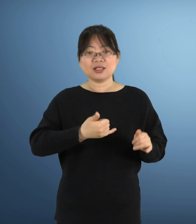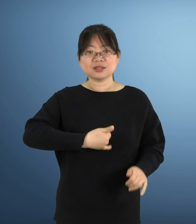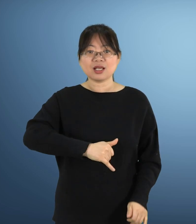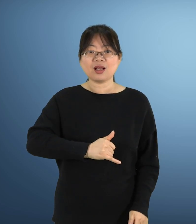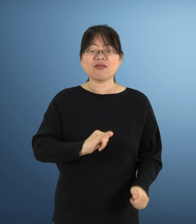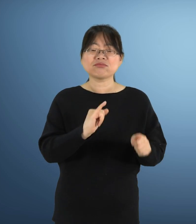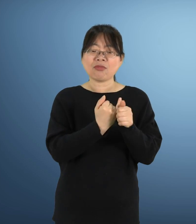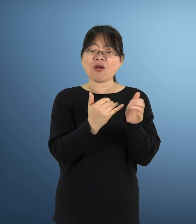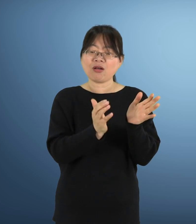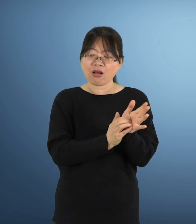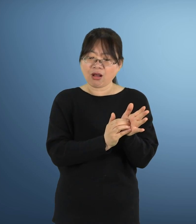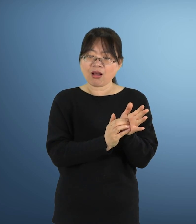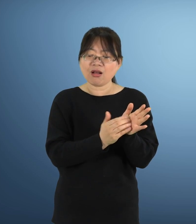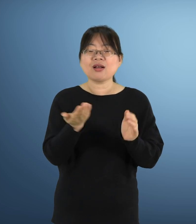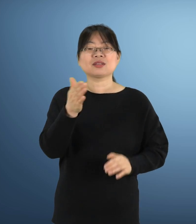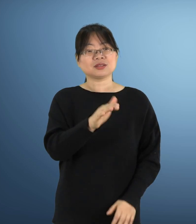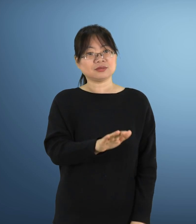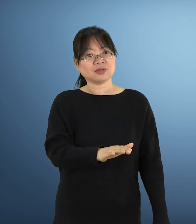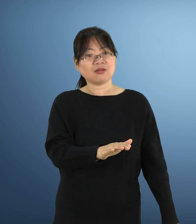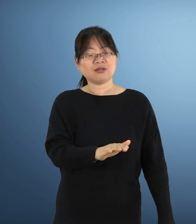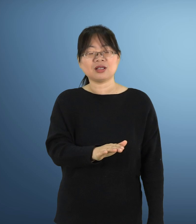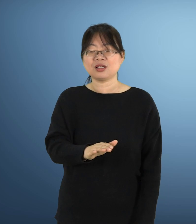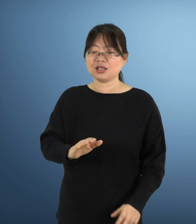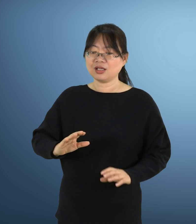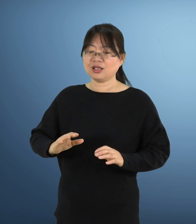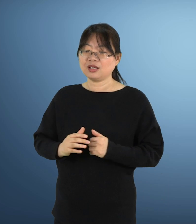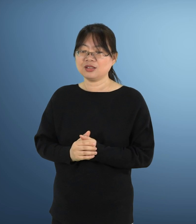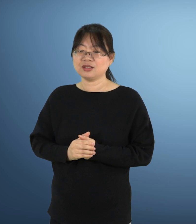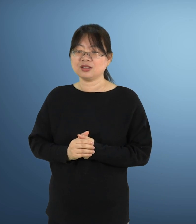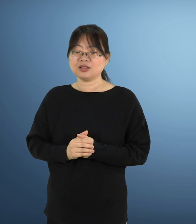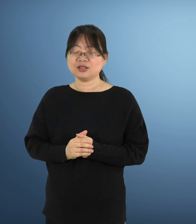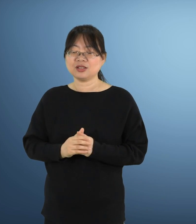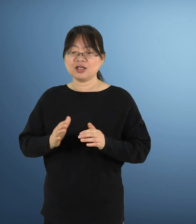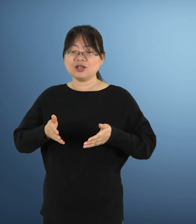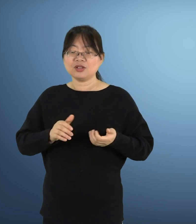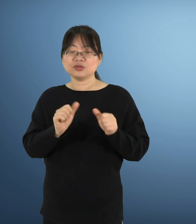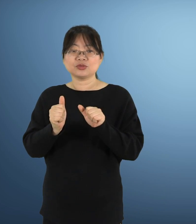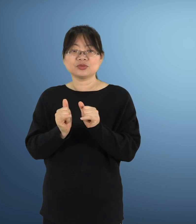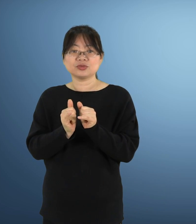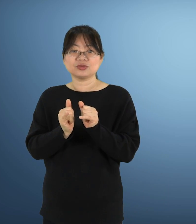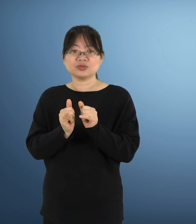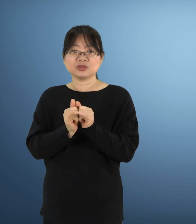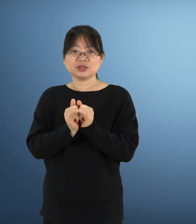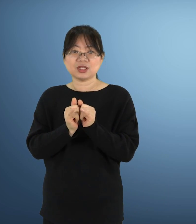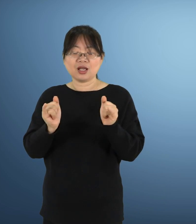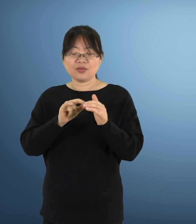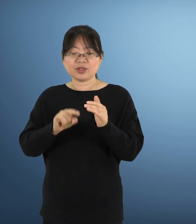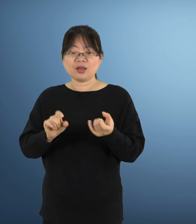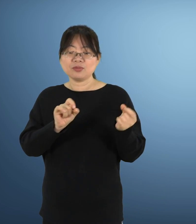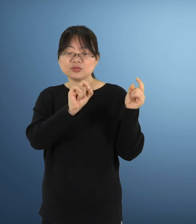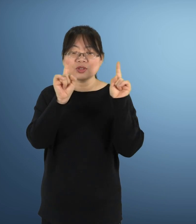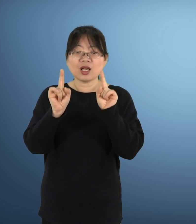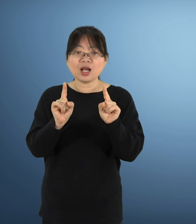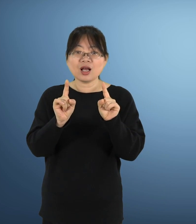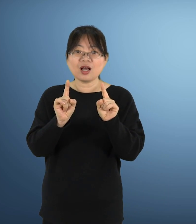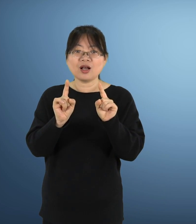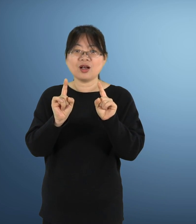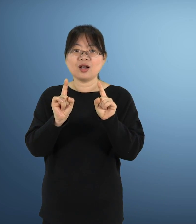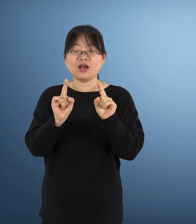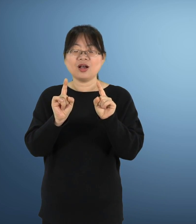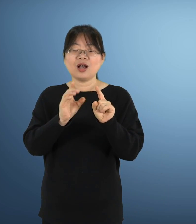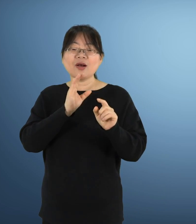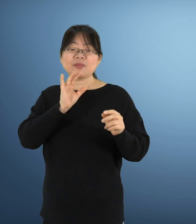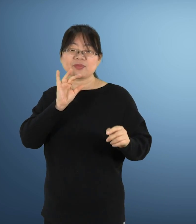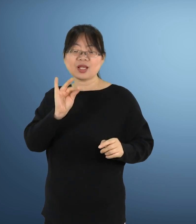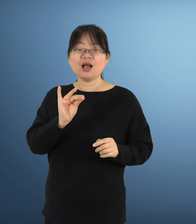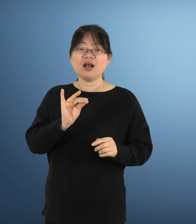자녀들은 장가도 가고 시집도 가되 저 세상과 및 죽은 자 가운데 부활함을 얻기에 합당히